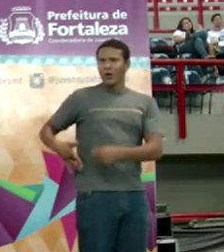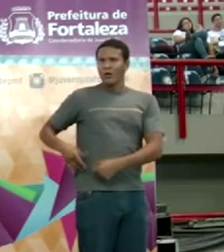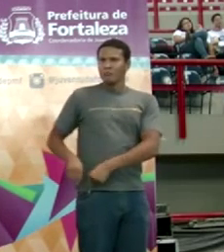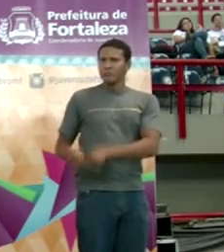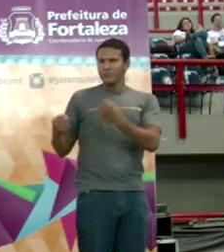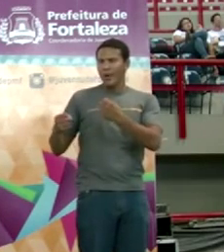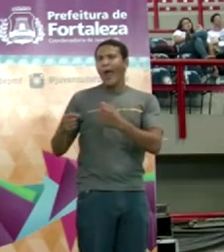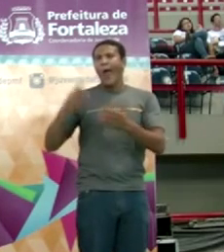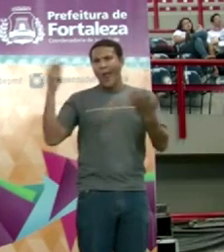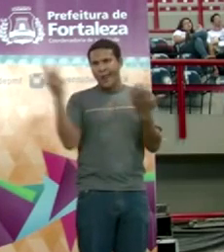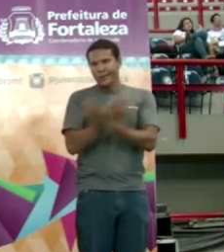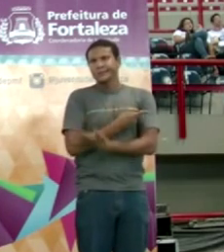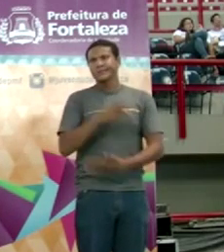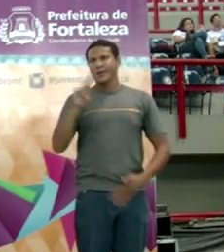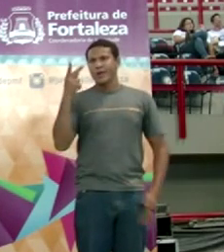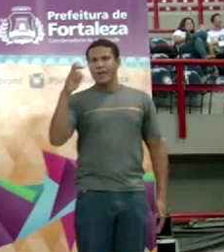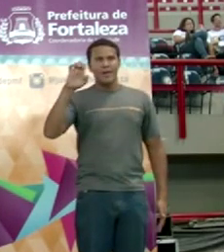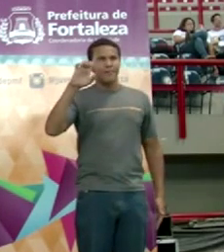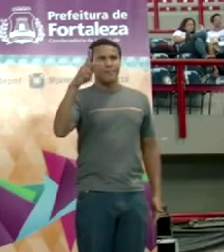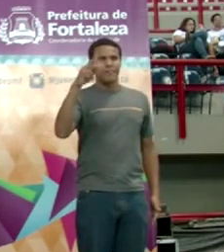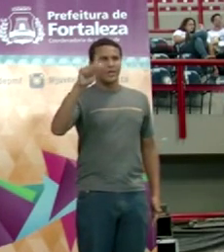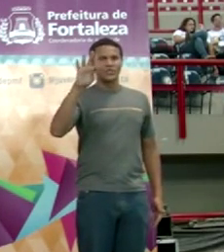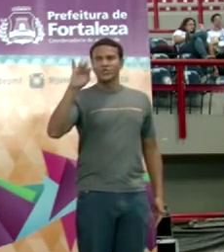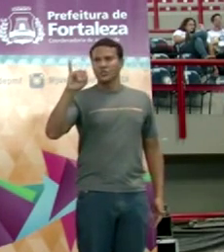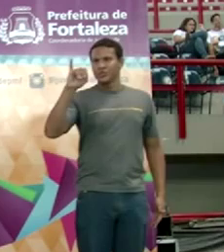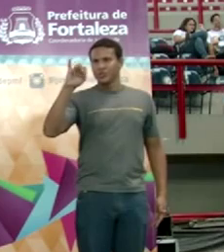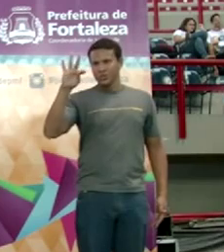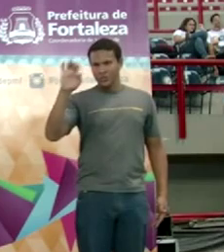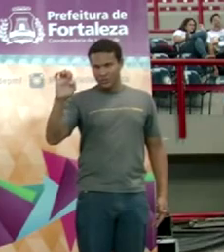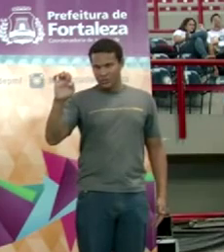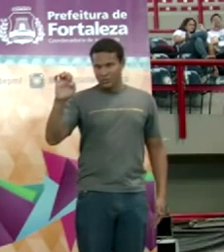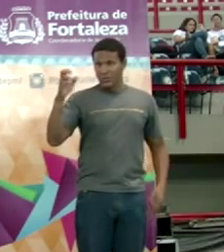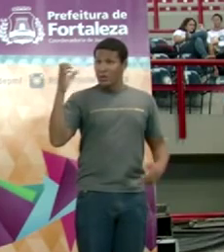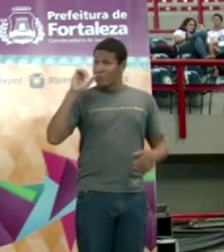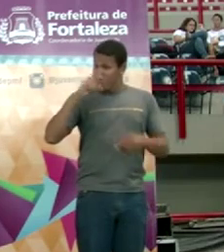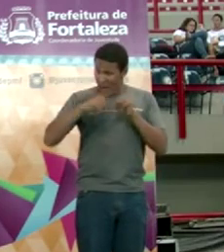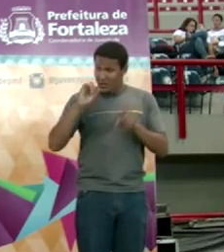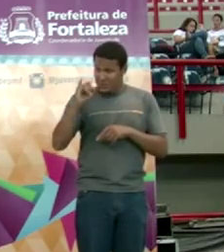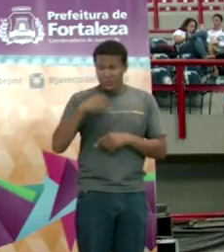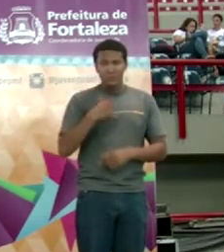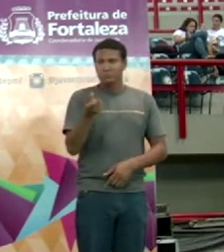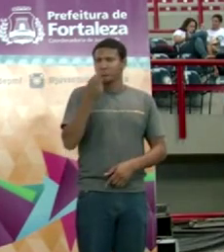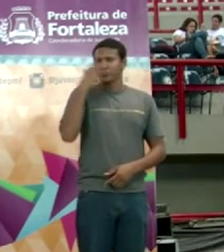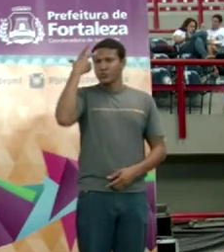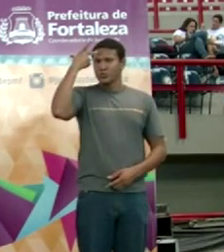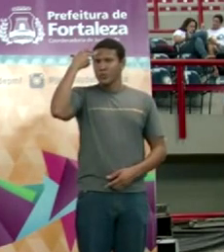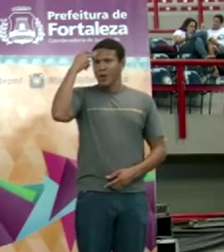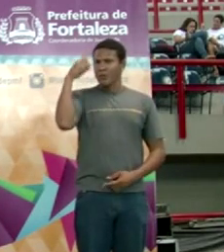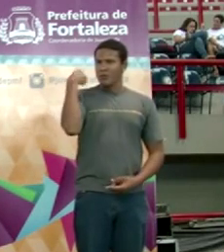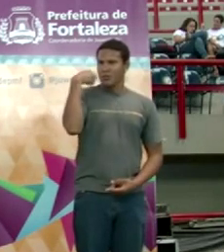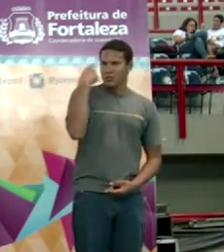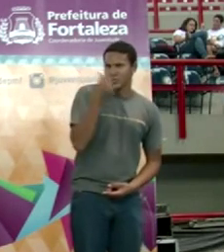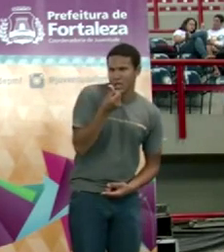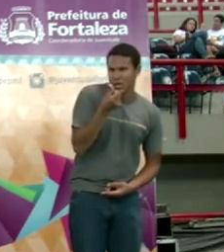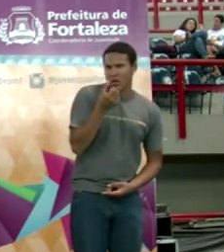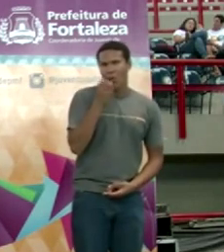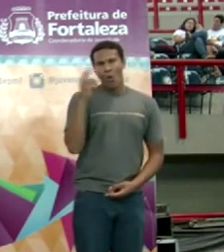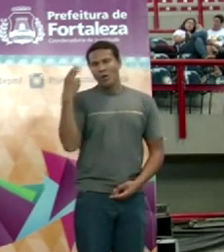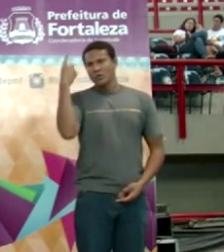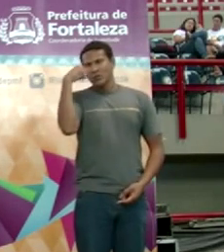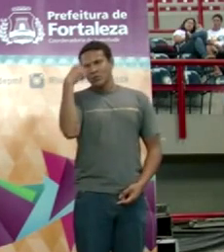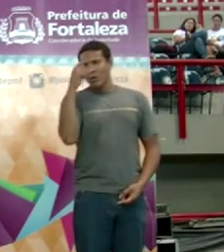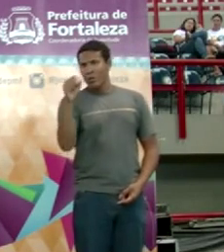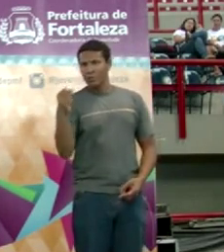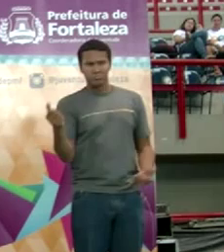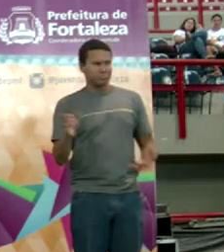teve hepatite, tá? Mas se você tomar o paracetamol no intervalo de tempo, né, recomendado pelo médico,